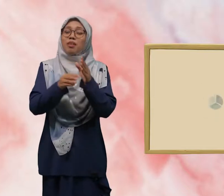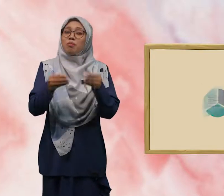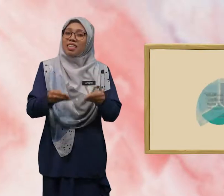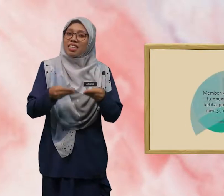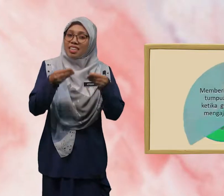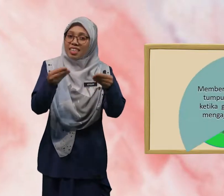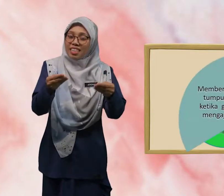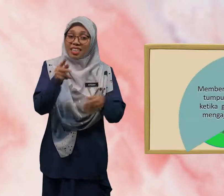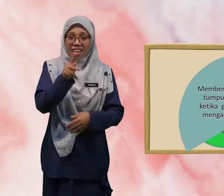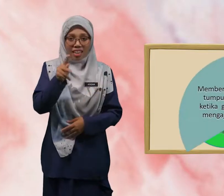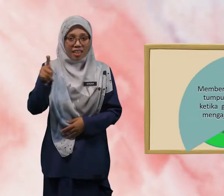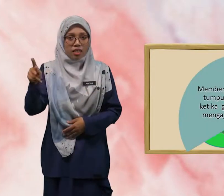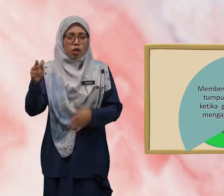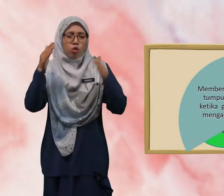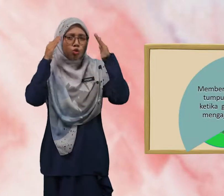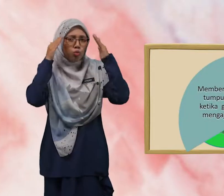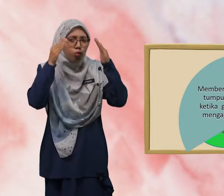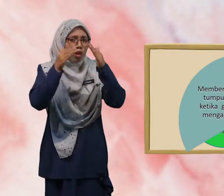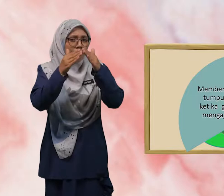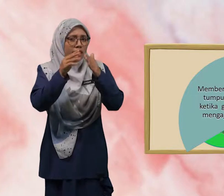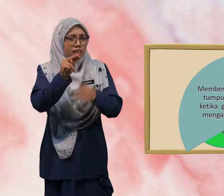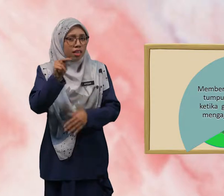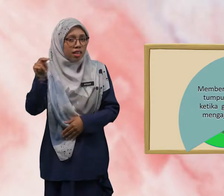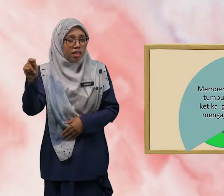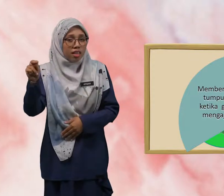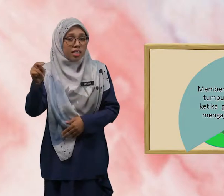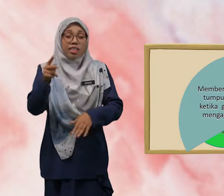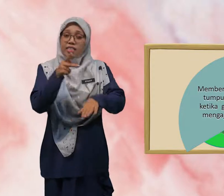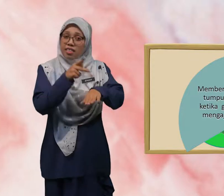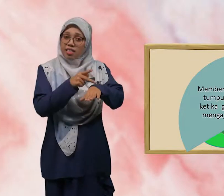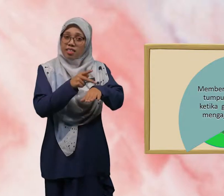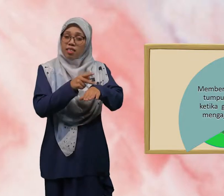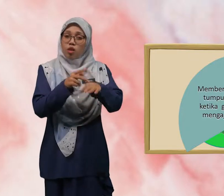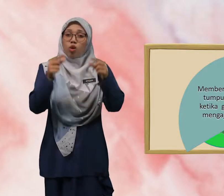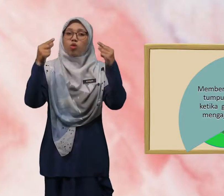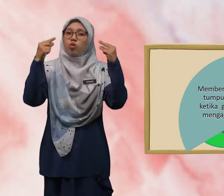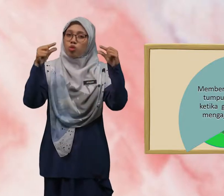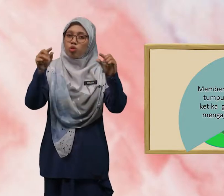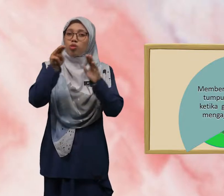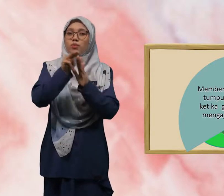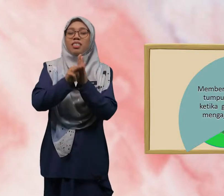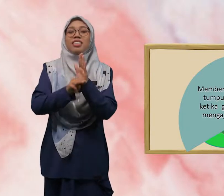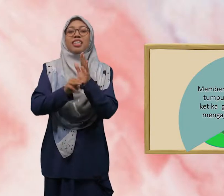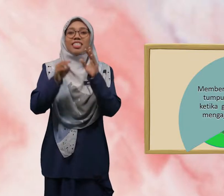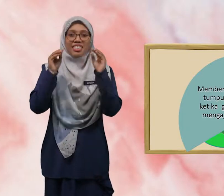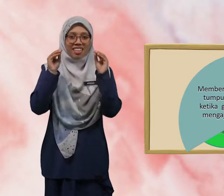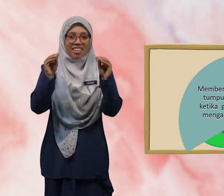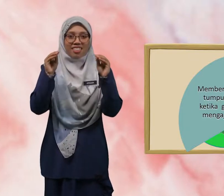memberi Khan tumpuan ketika guru mengajar